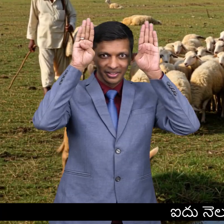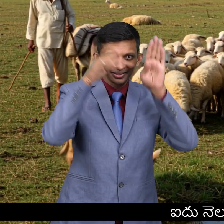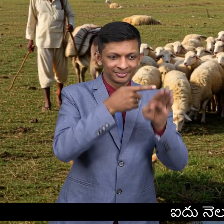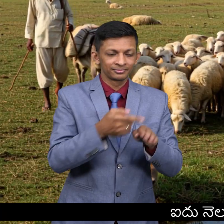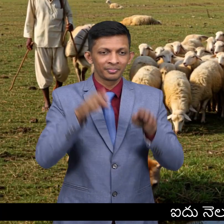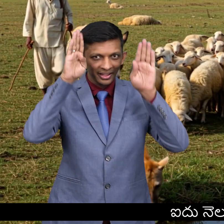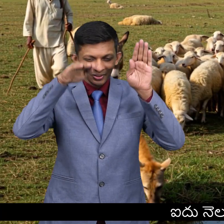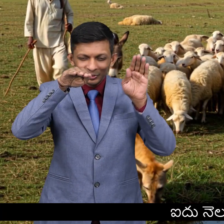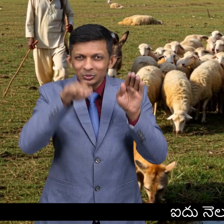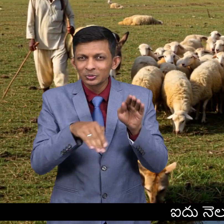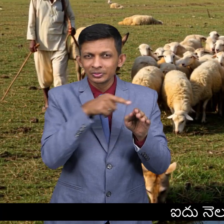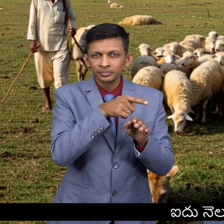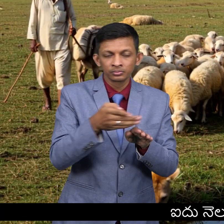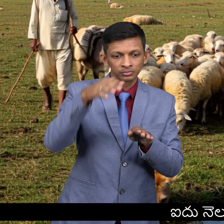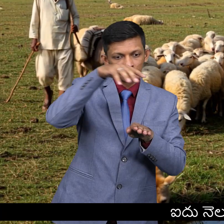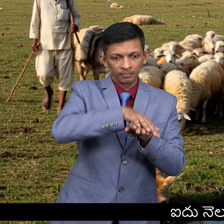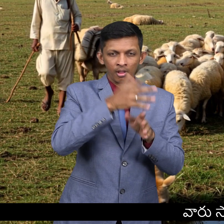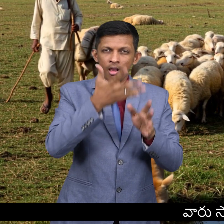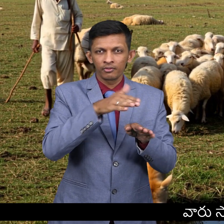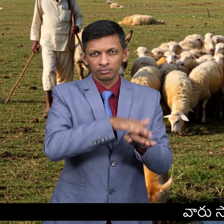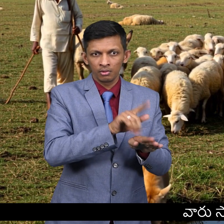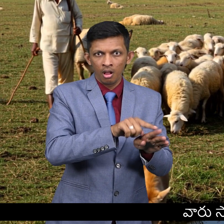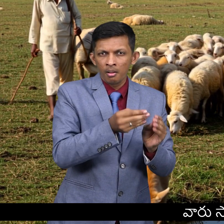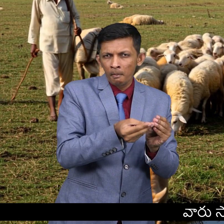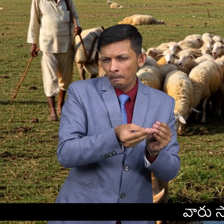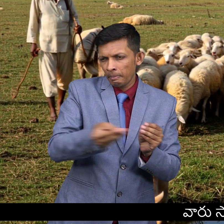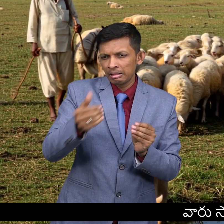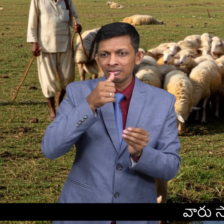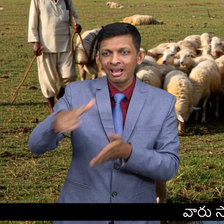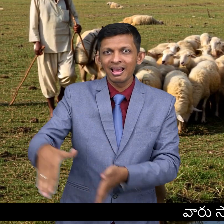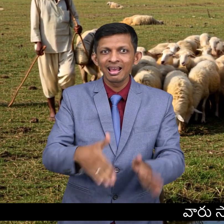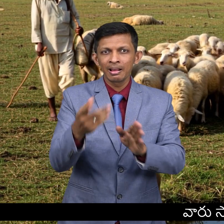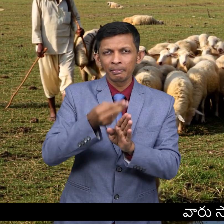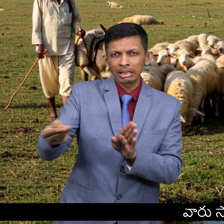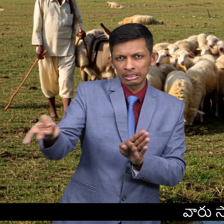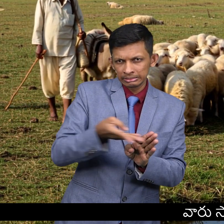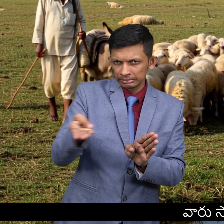ఐదు నెలల పాటు వలస వెళ్తాడు. వారు సామాను తీసుకువెళ్ళడానికి